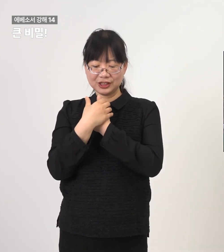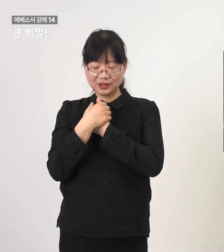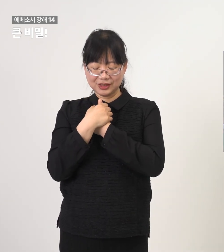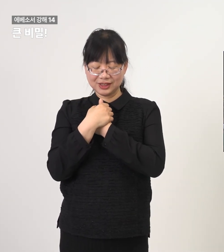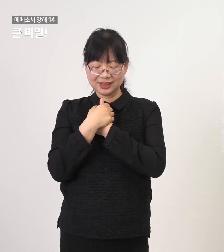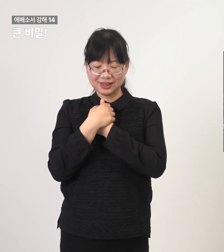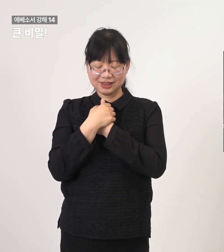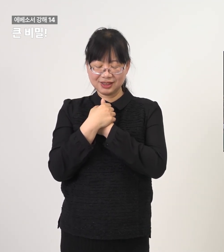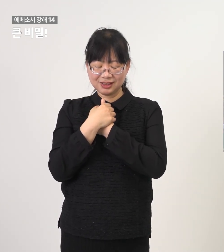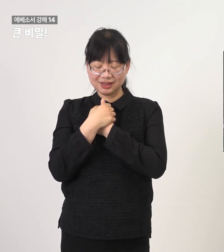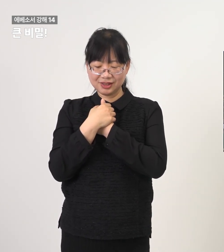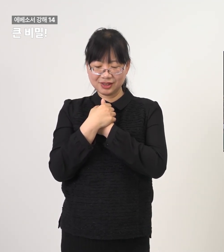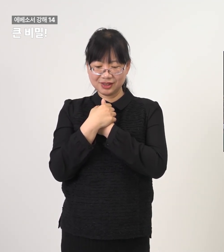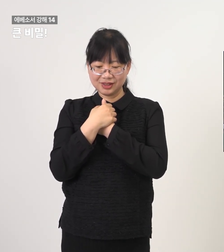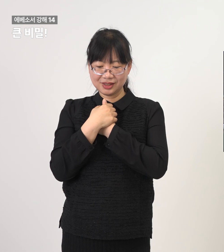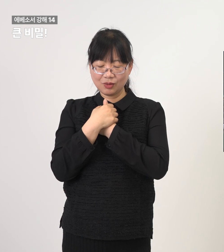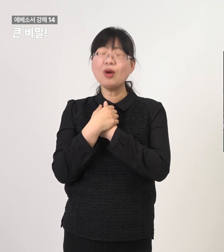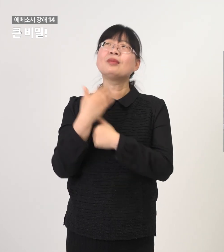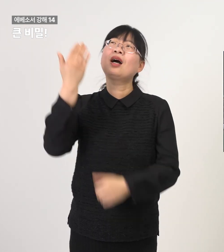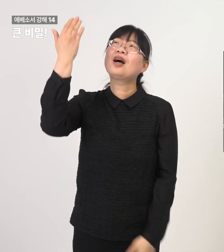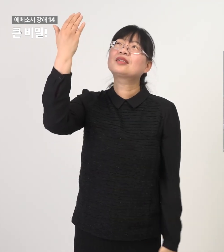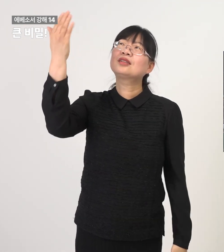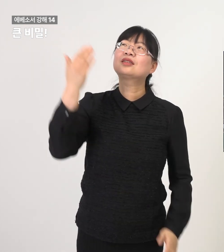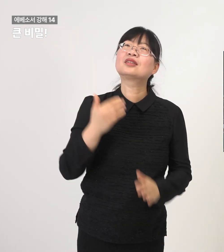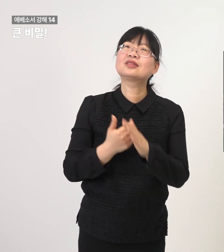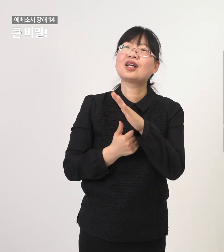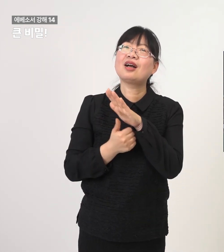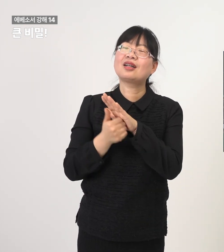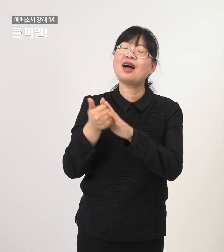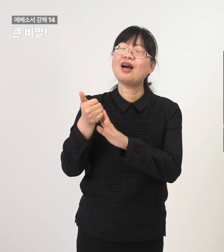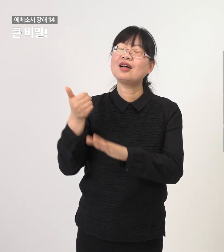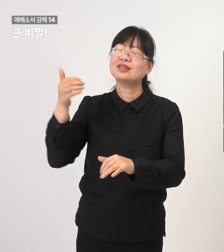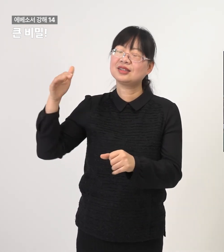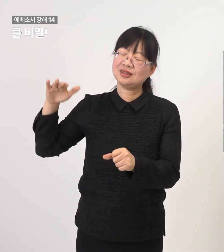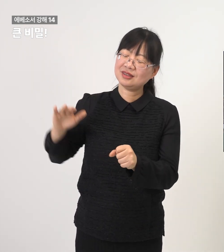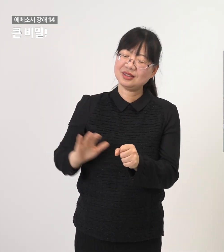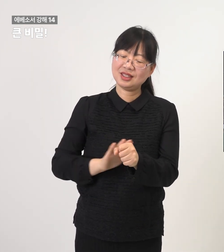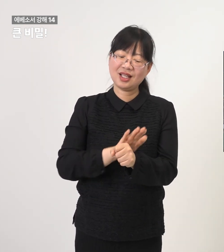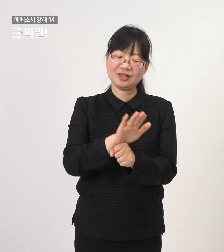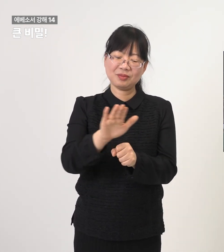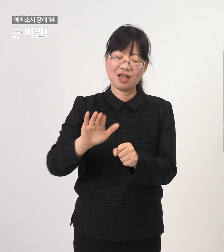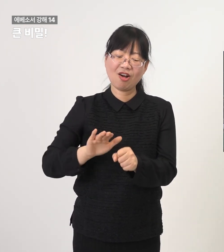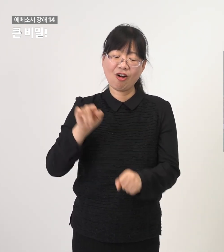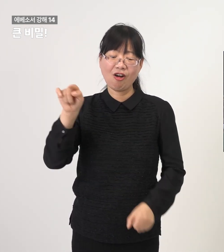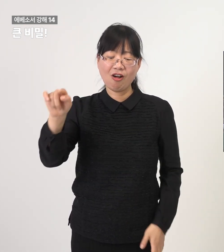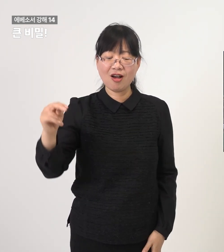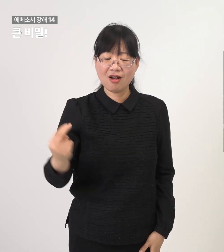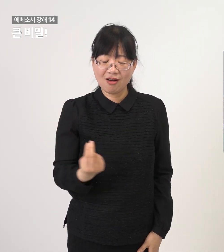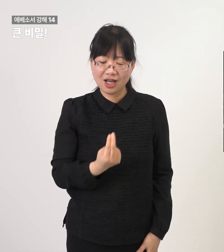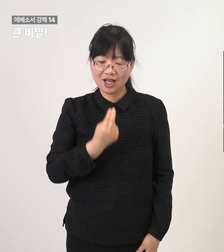맡겨진 그 소망 그 사랑 그 생명